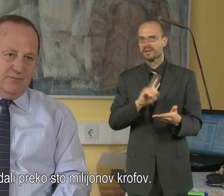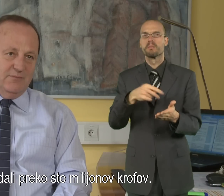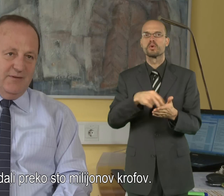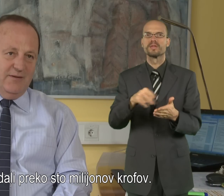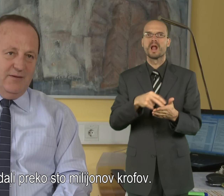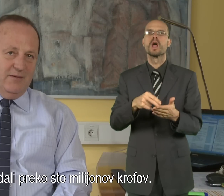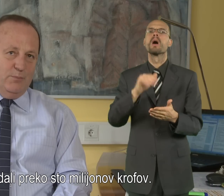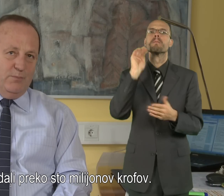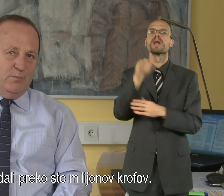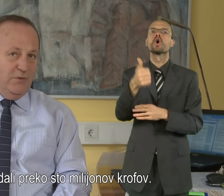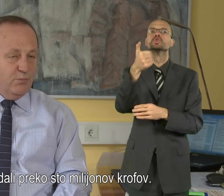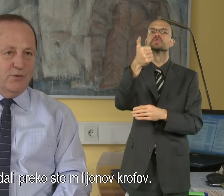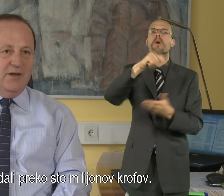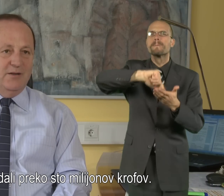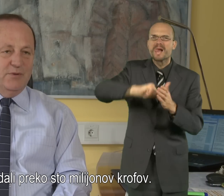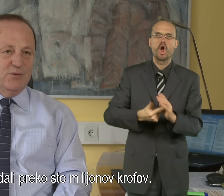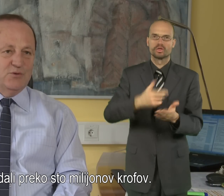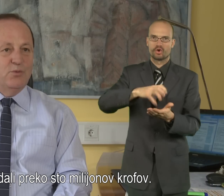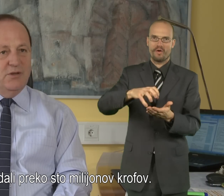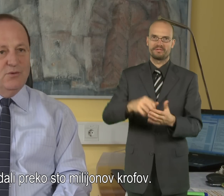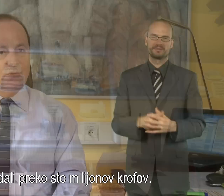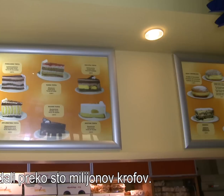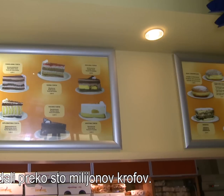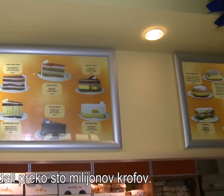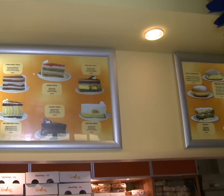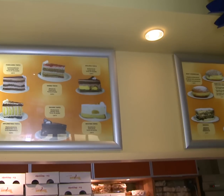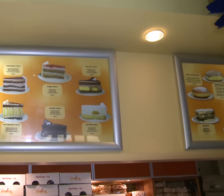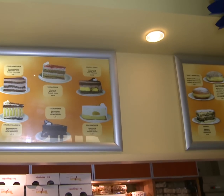scvrli in prodali preko 100 milijonov.